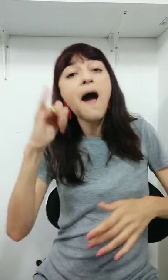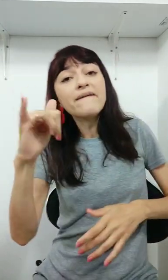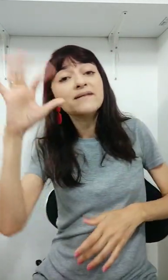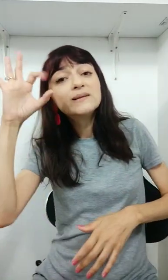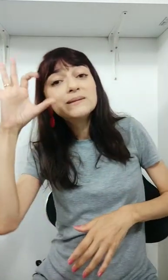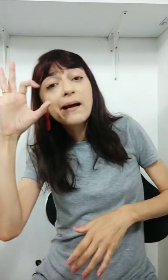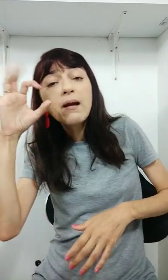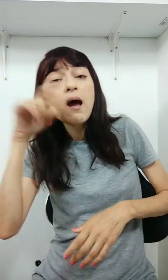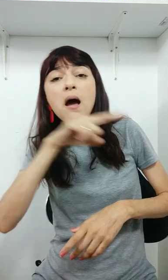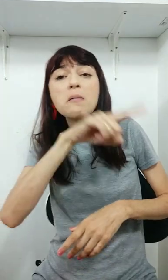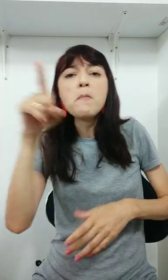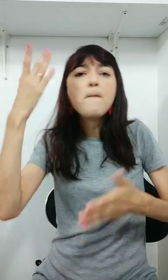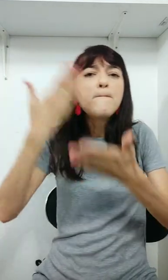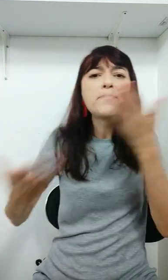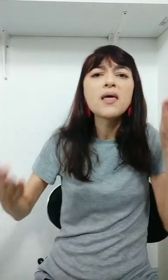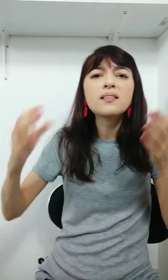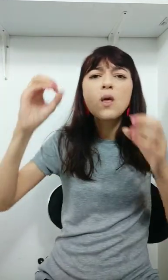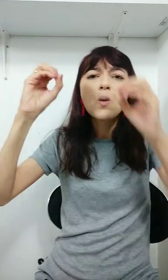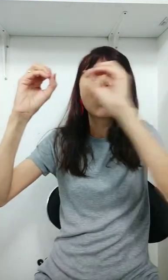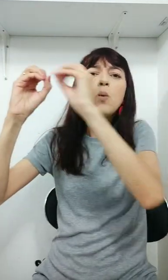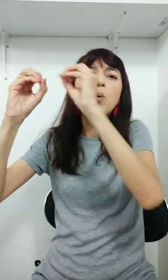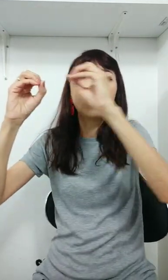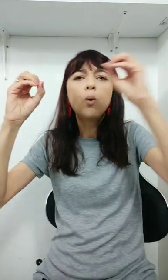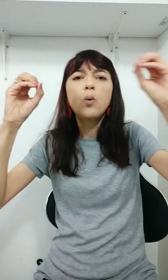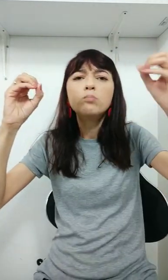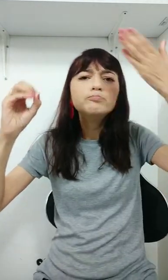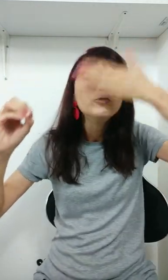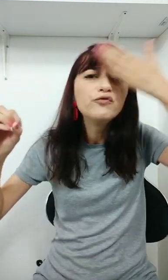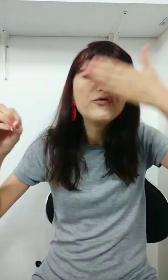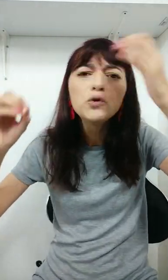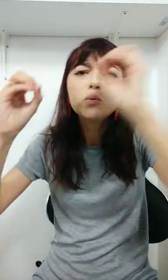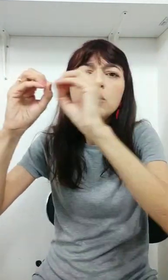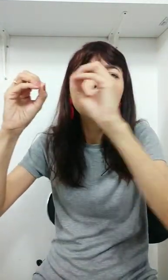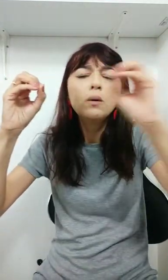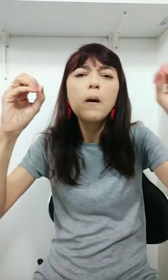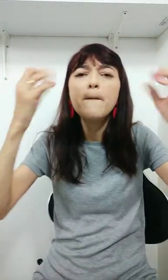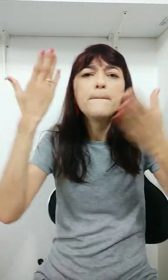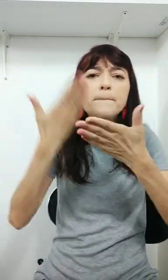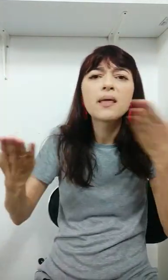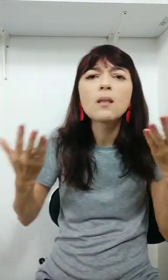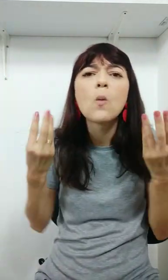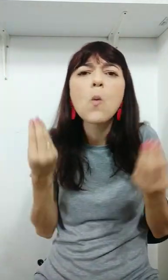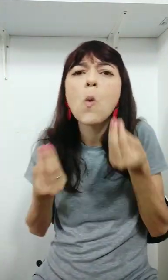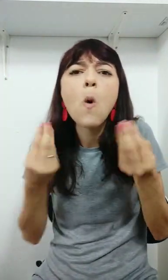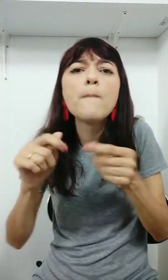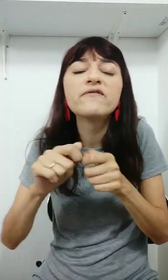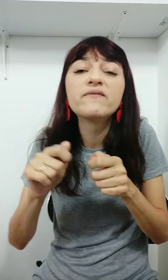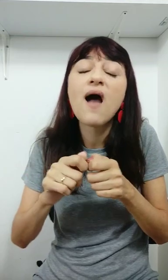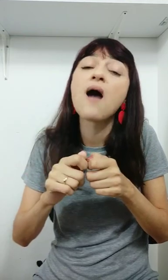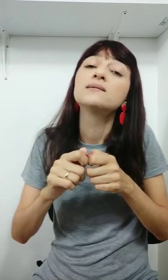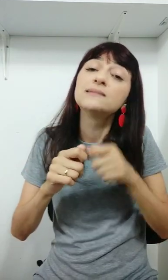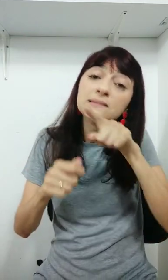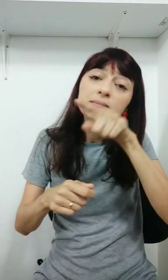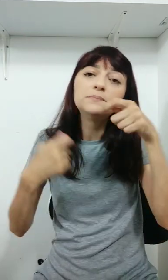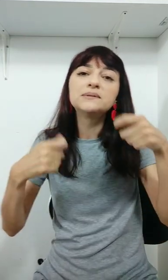fazer uma aula surpresa. Então, para vocês ficarem sabendo, né, e vocês que às vezes não viram stories, né, serem